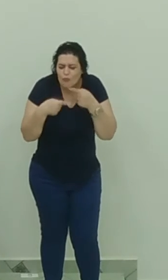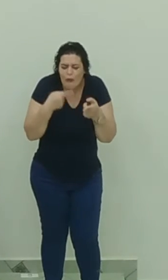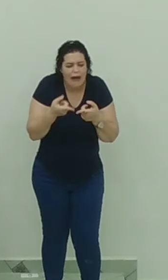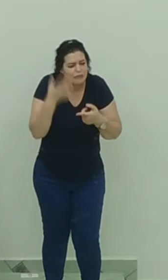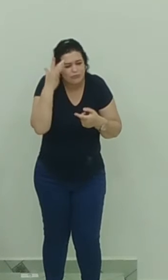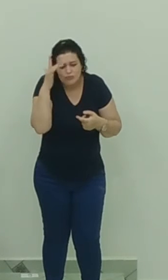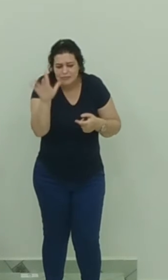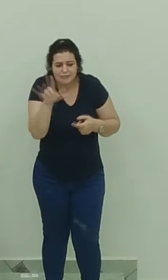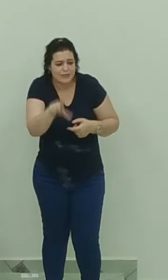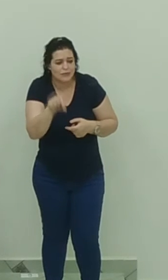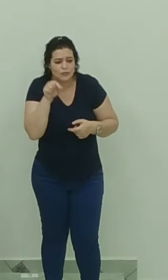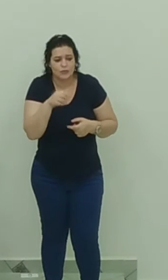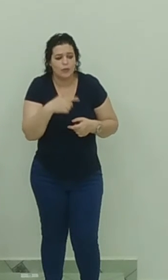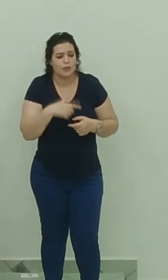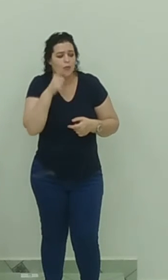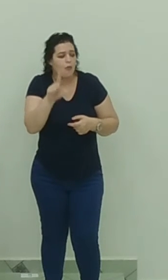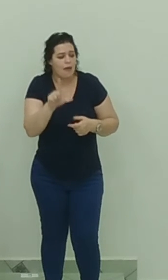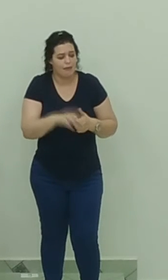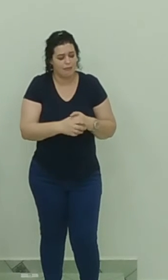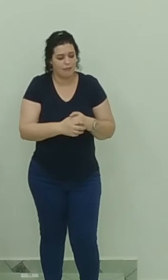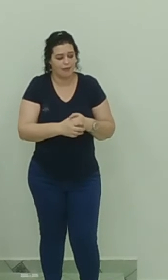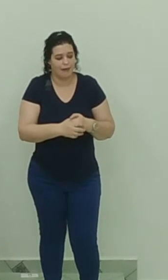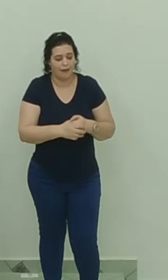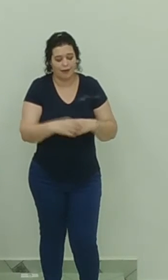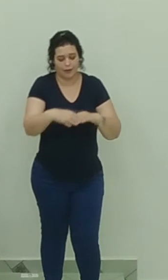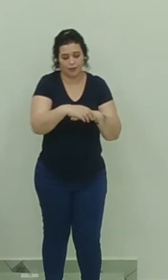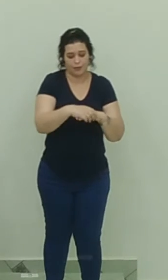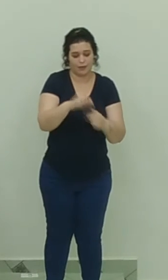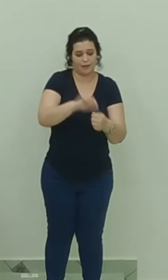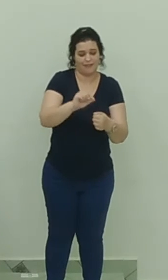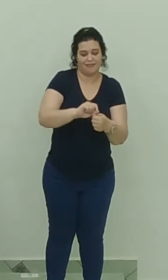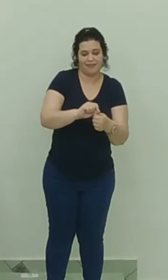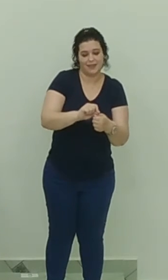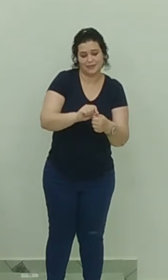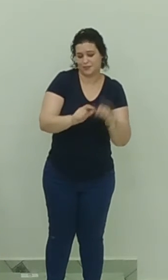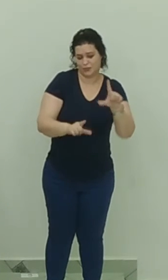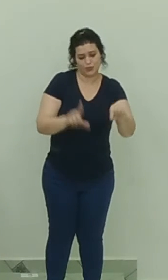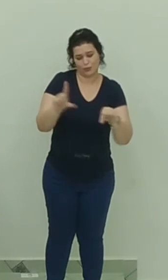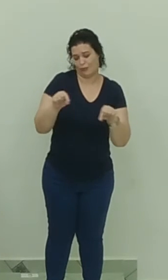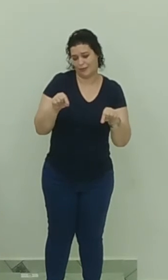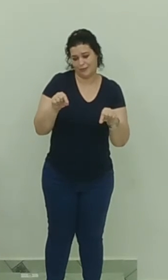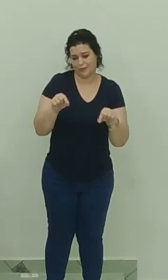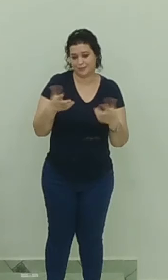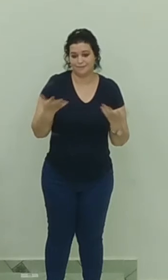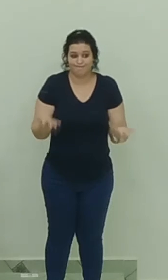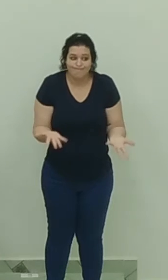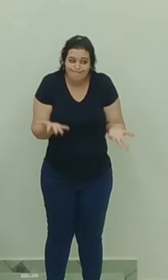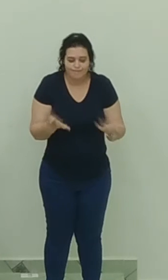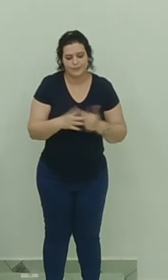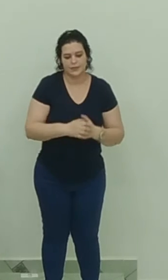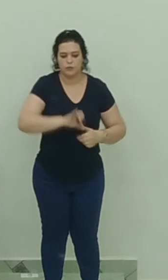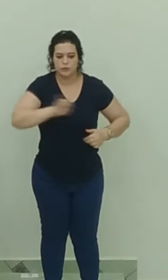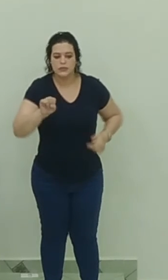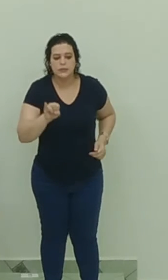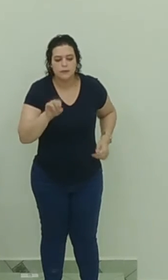Se alguém não se decide, alguém vai decidir. Alguém não se decide